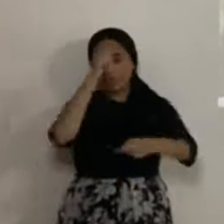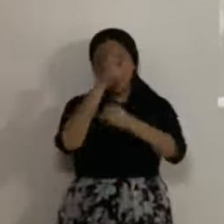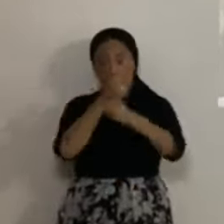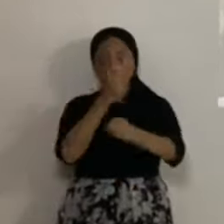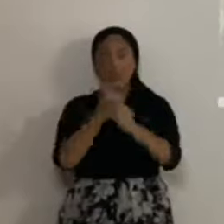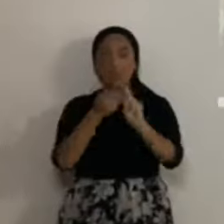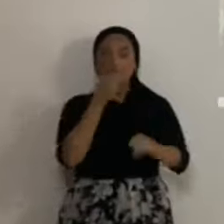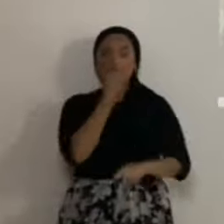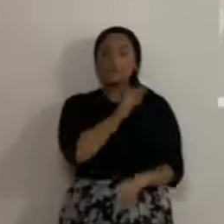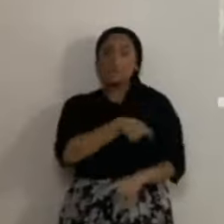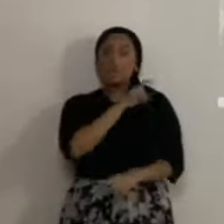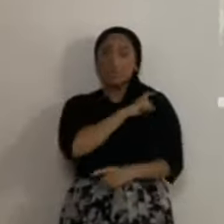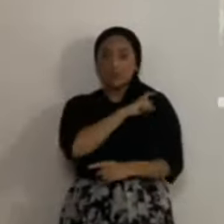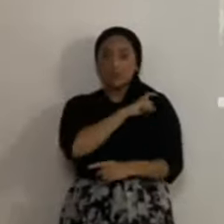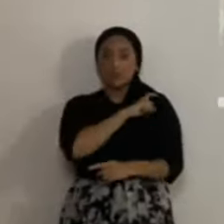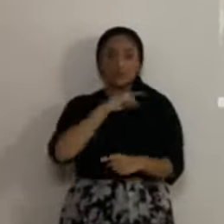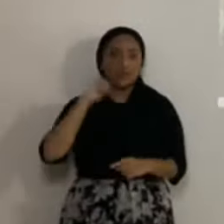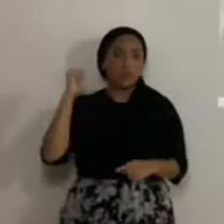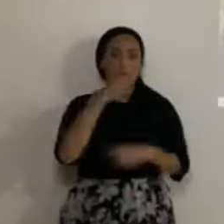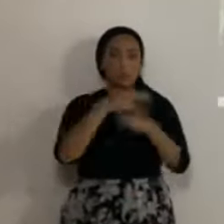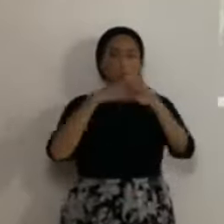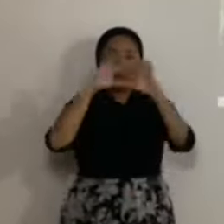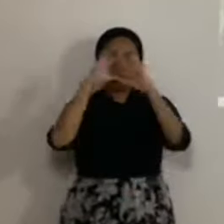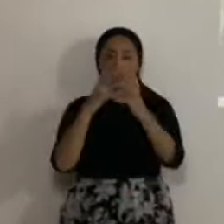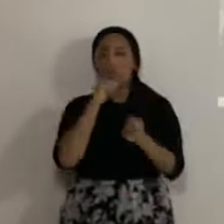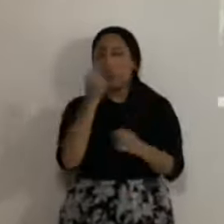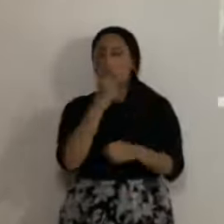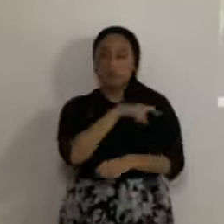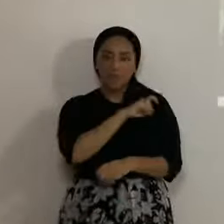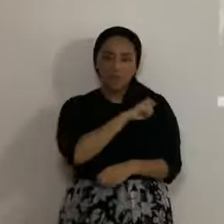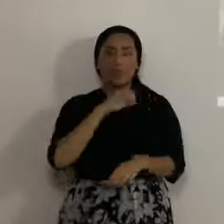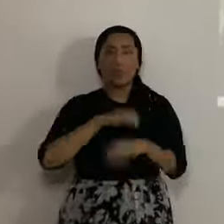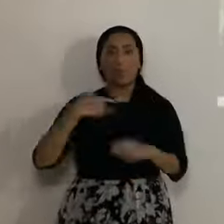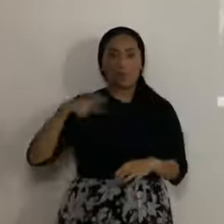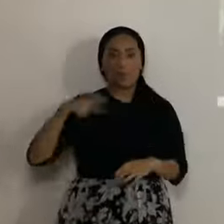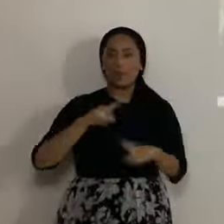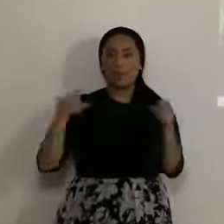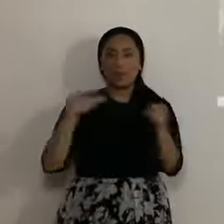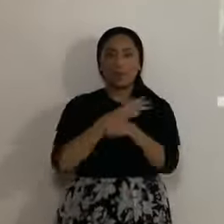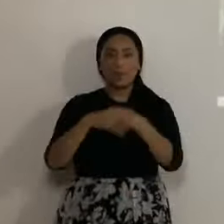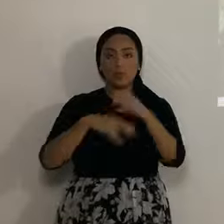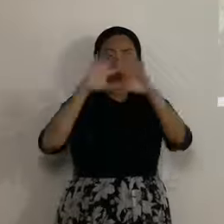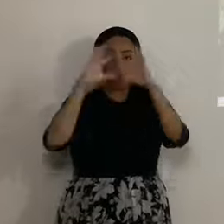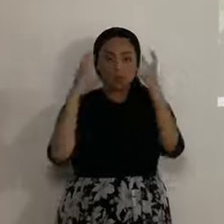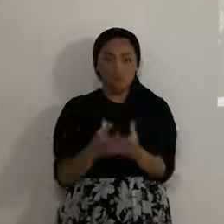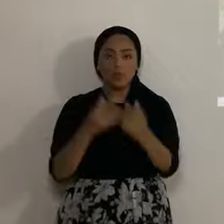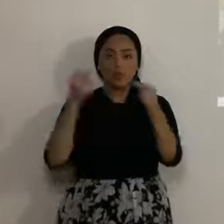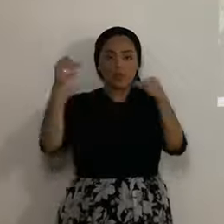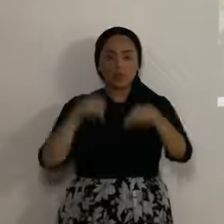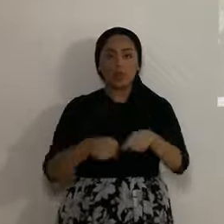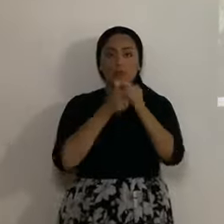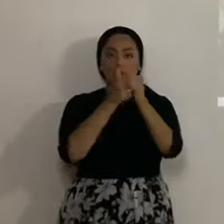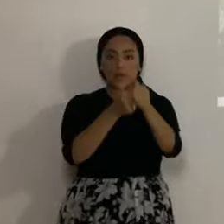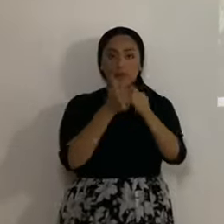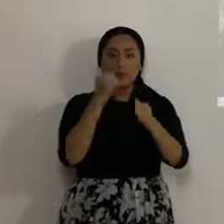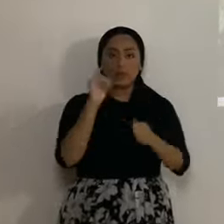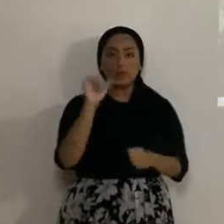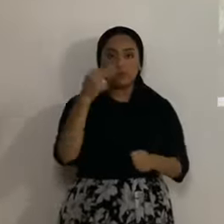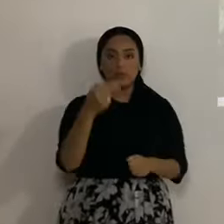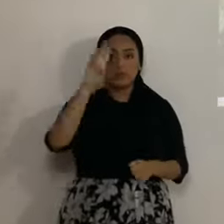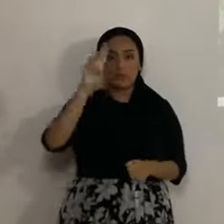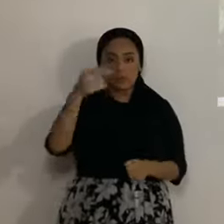sefarditas, a mis hermanos sefarditas en todo el mundo, no solamente en España, en Portugal, sino en todo el mundo. Hay que venir pronto a los pies de Yahweh,